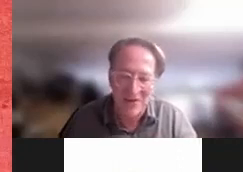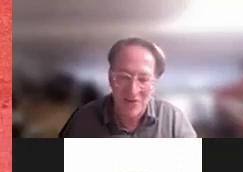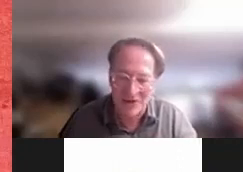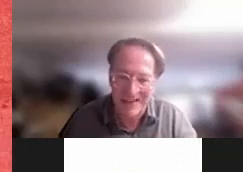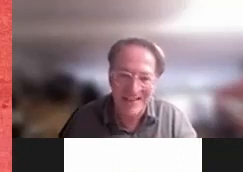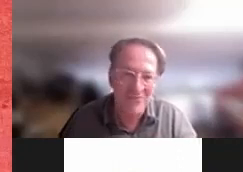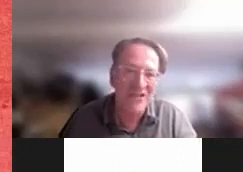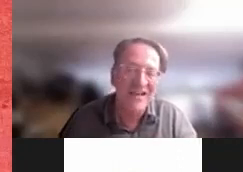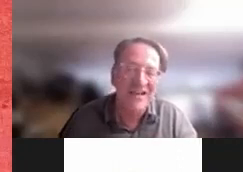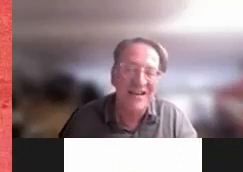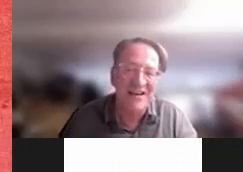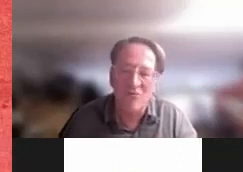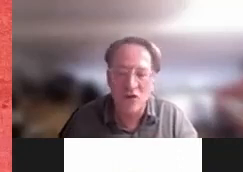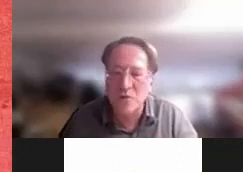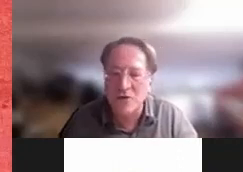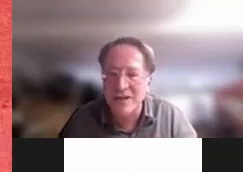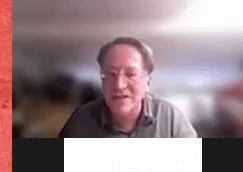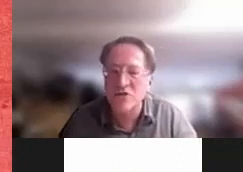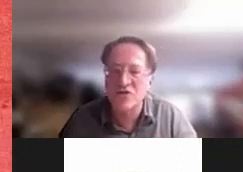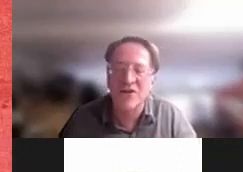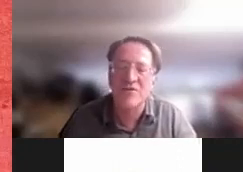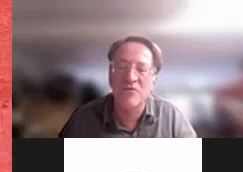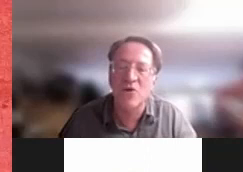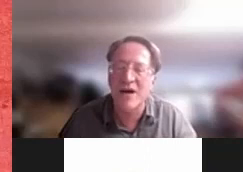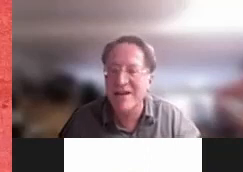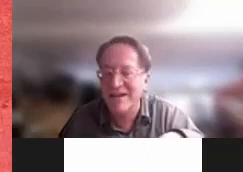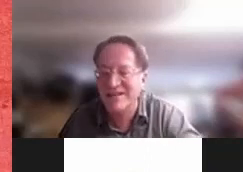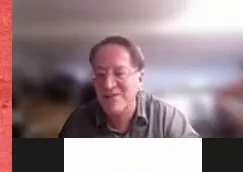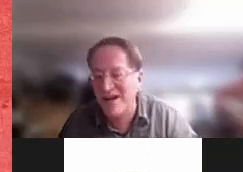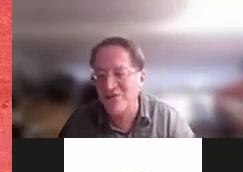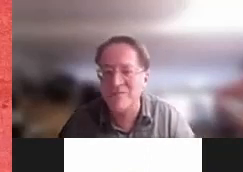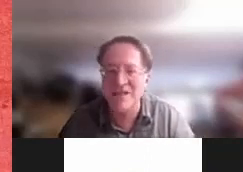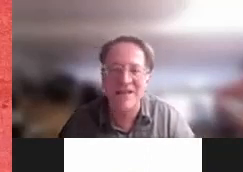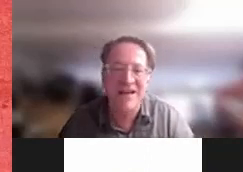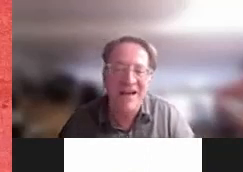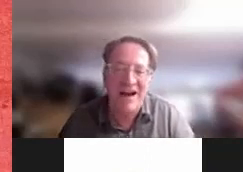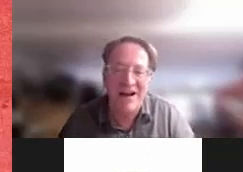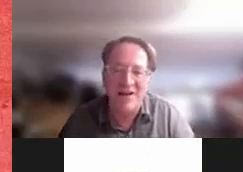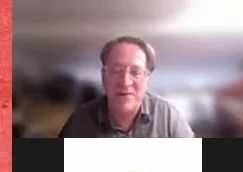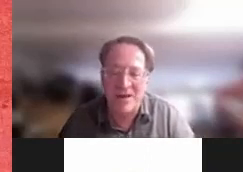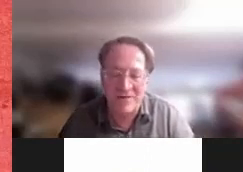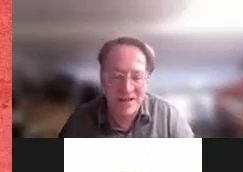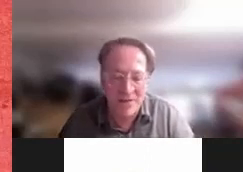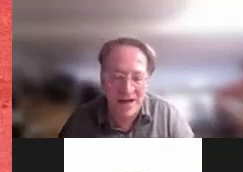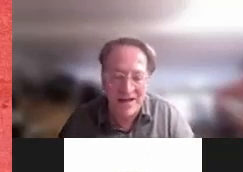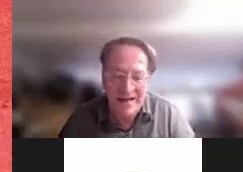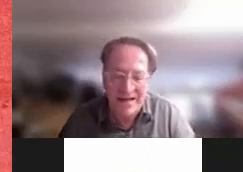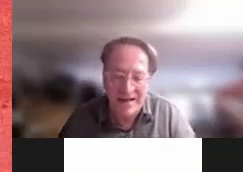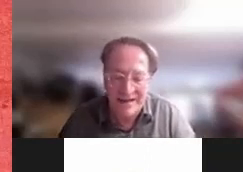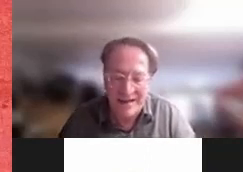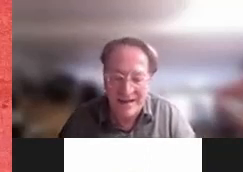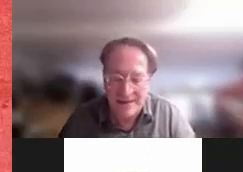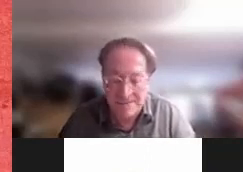retos importantísimos. Con muchos proyectos hemos tratado de innovar, y aquí esta imagen nos remite al primer festival